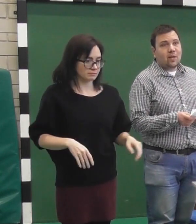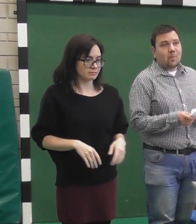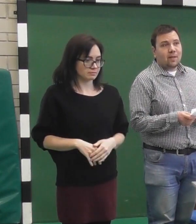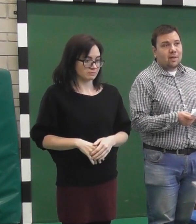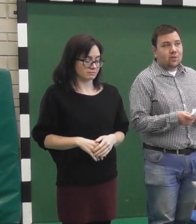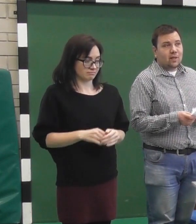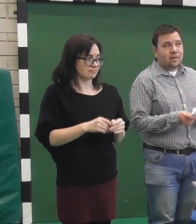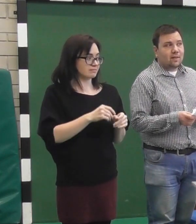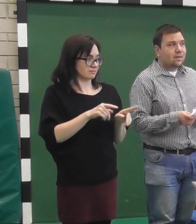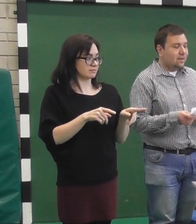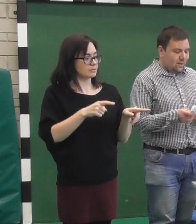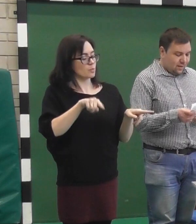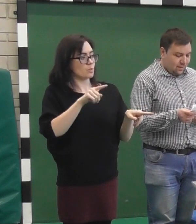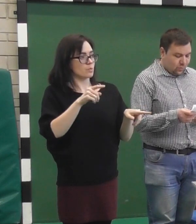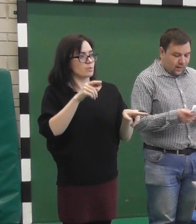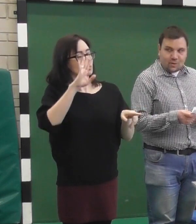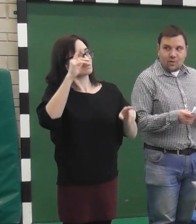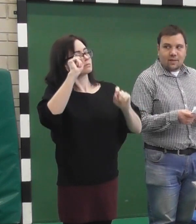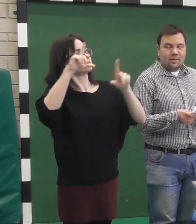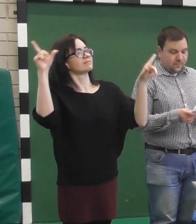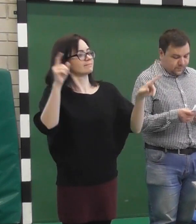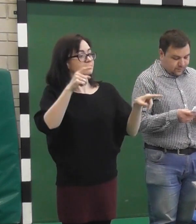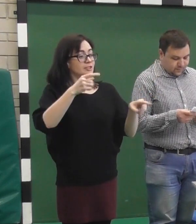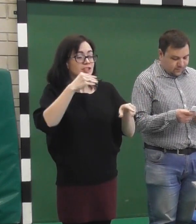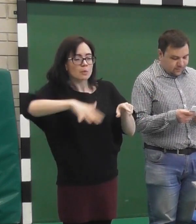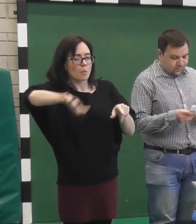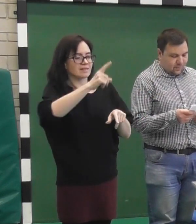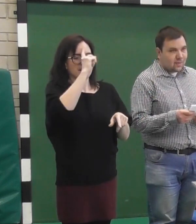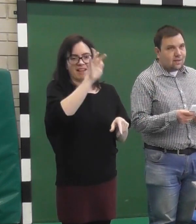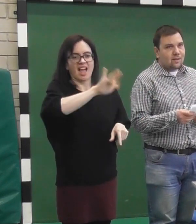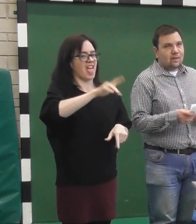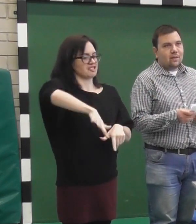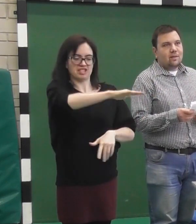és a németek ellenségének titulálta őket.